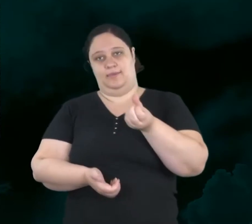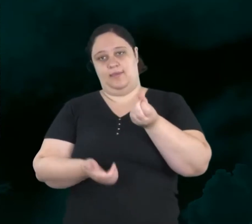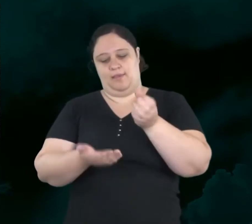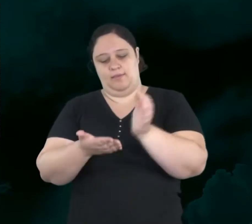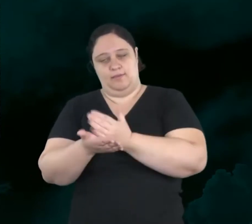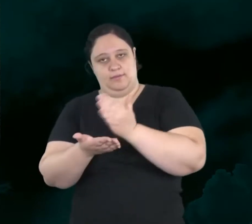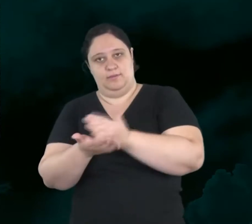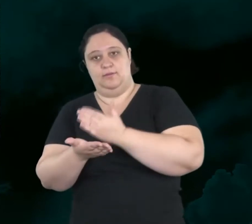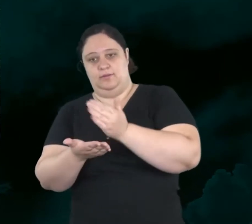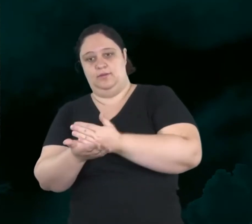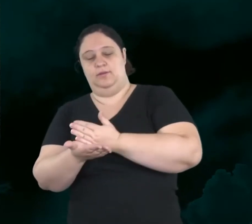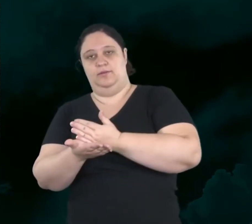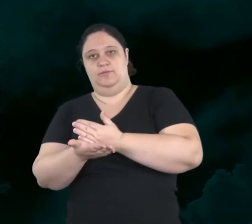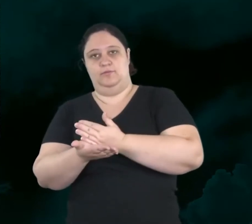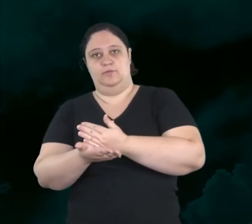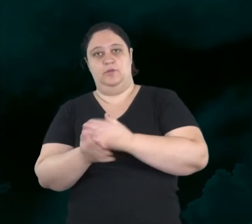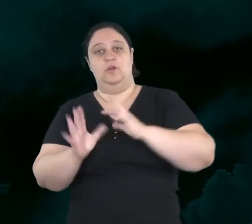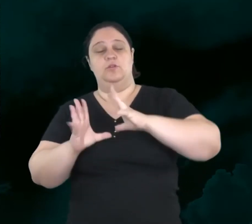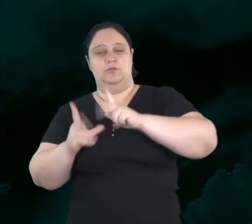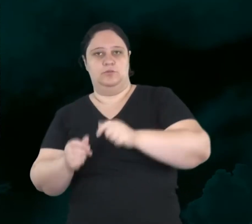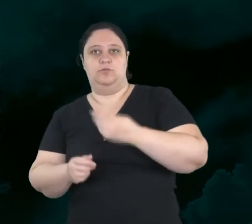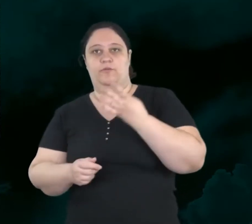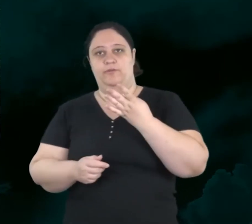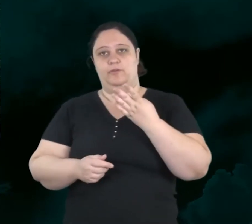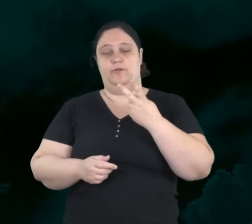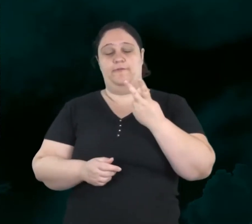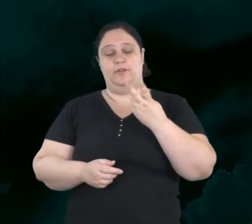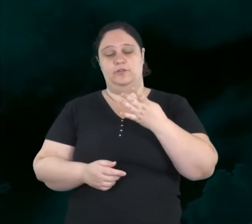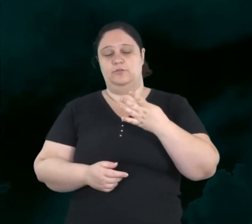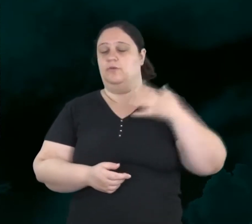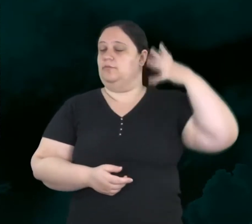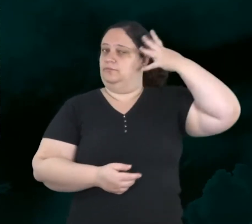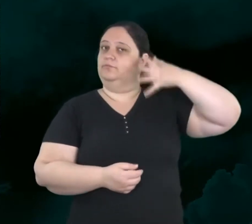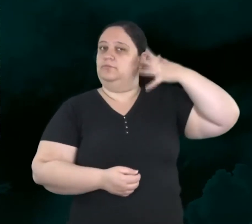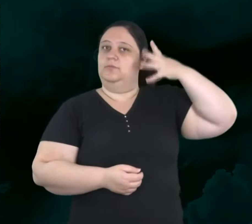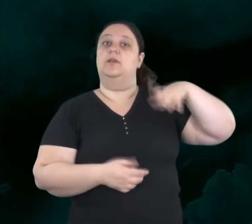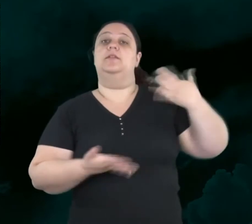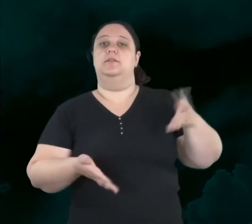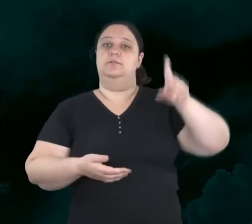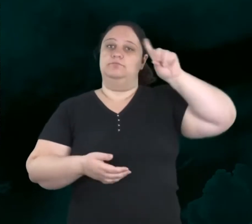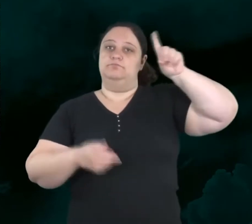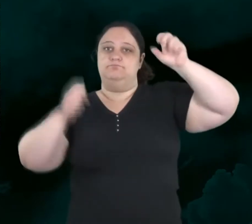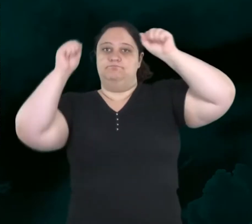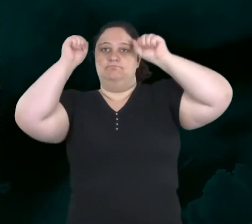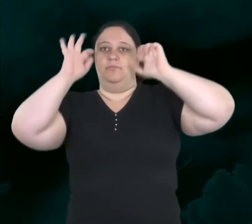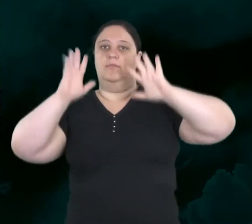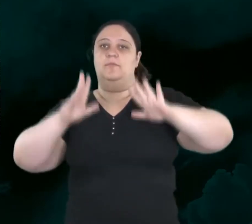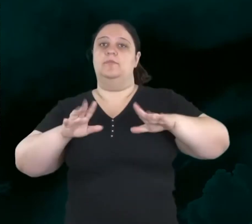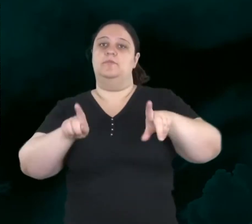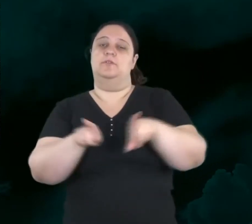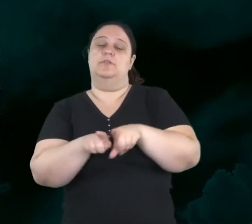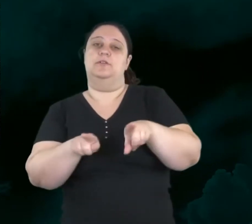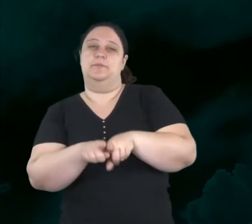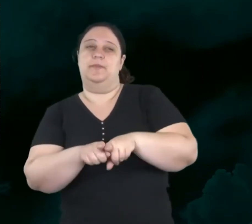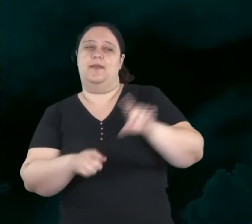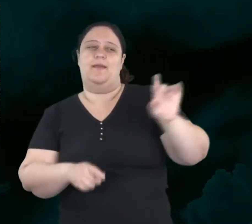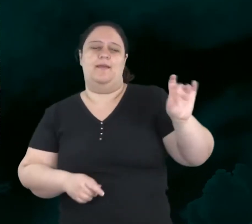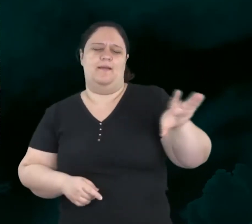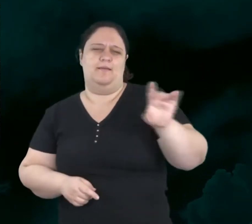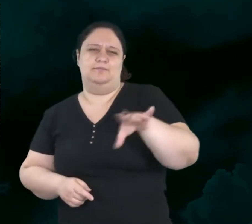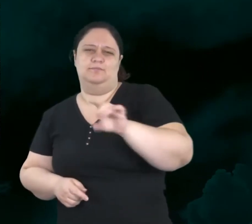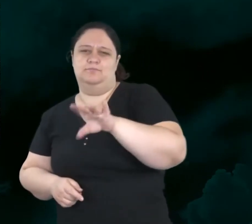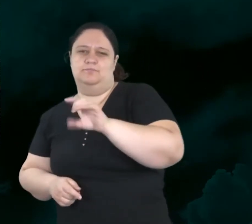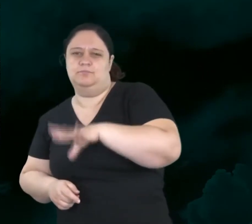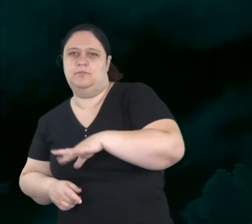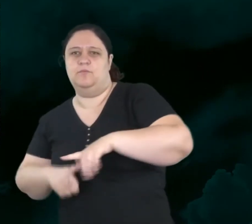6 e 4, são 24 mensagens. Tá? Então Deus abençoe também aqueles que estão trabalhando